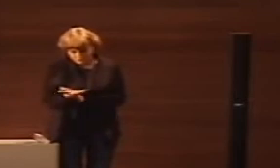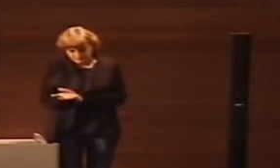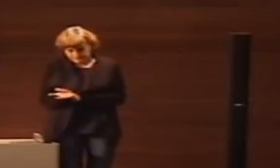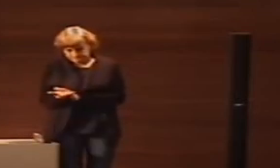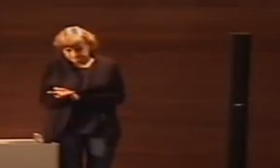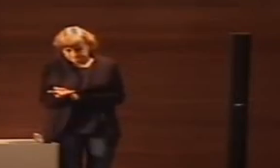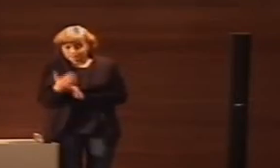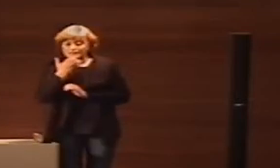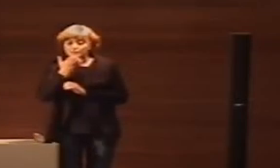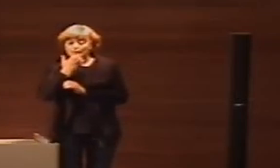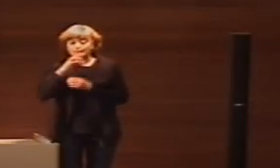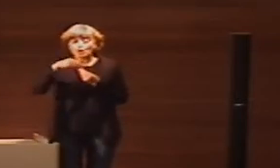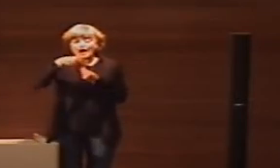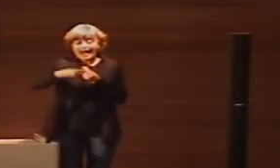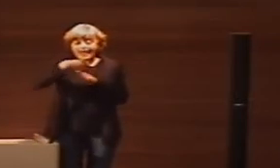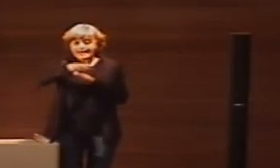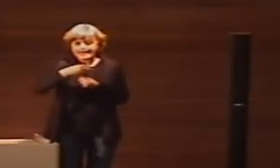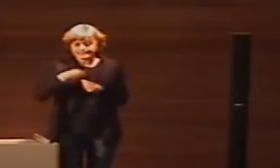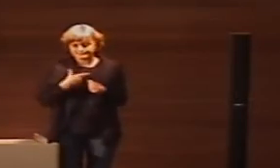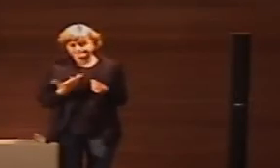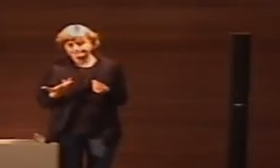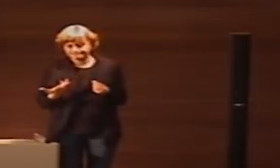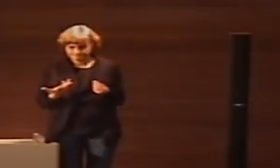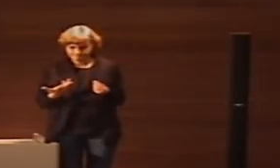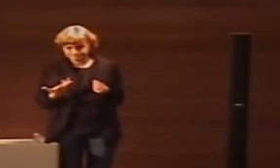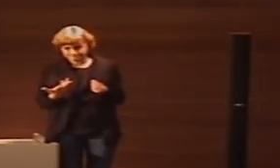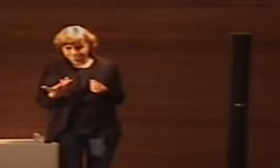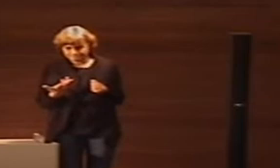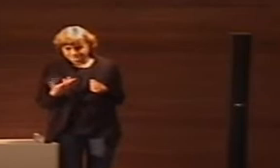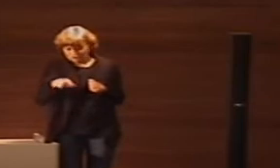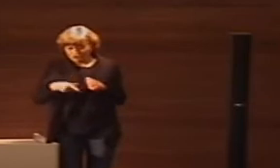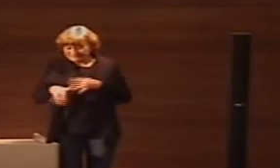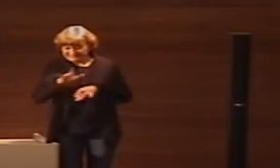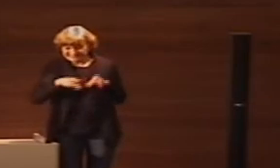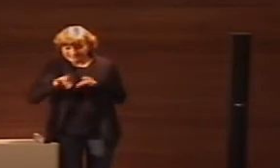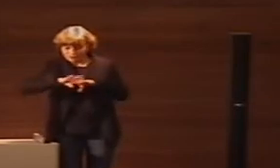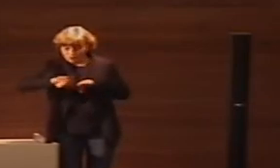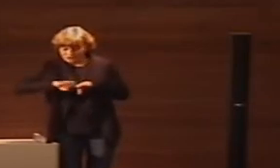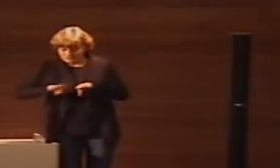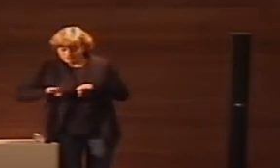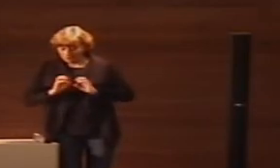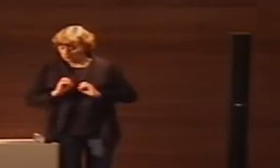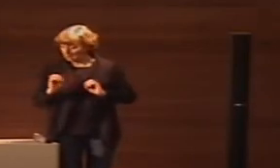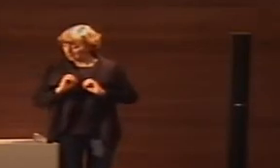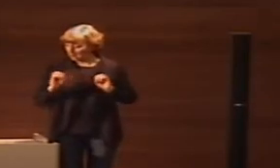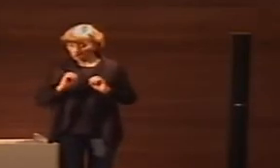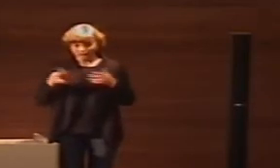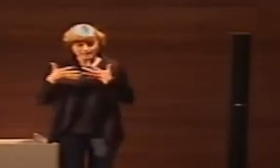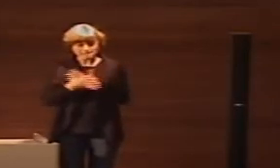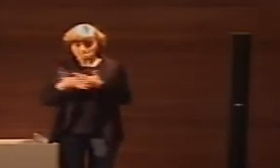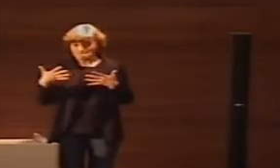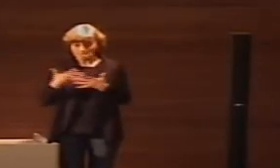como Canarias, por citar un ejemplo, que la recogida selectiva ni está ni se la espera, ¿no? De momento.